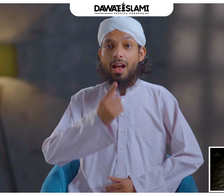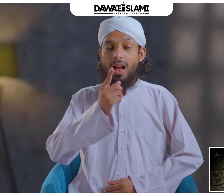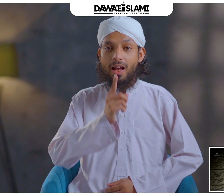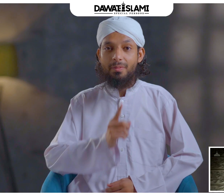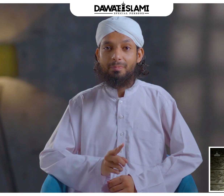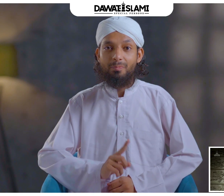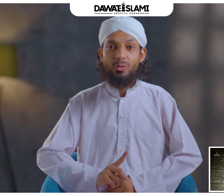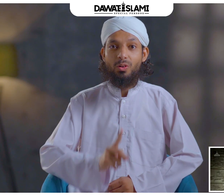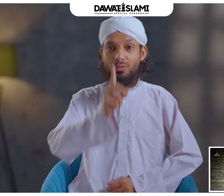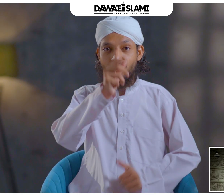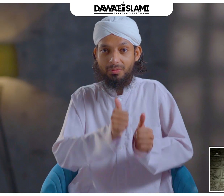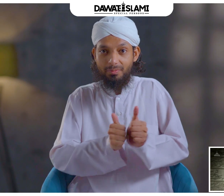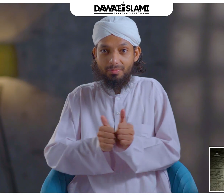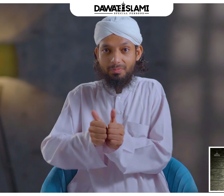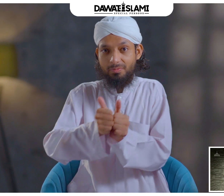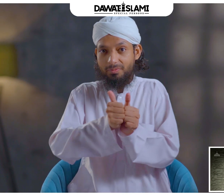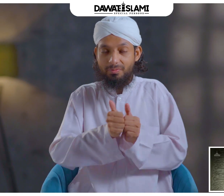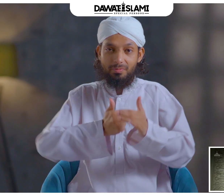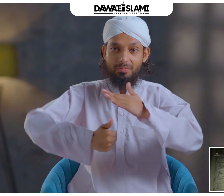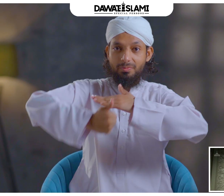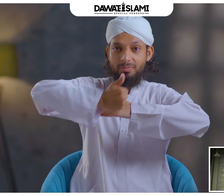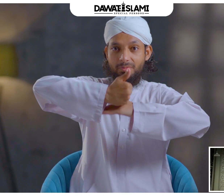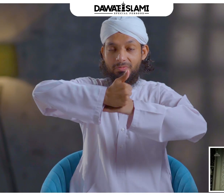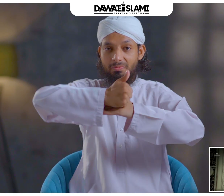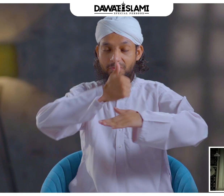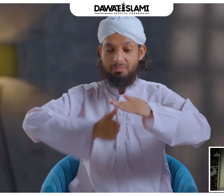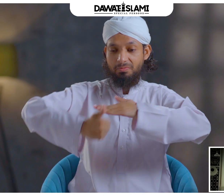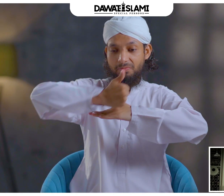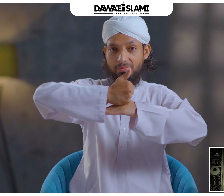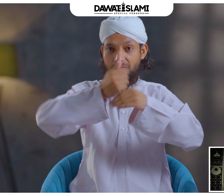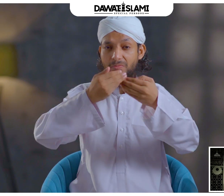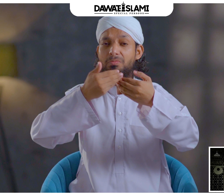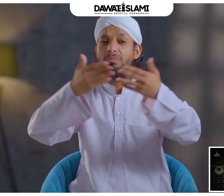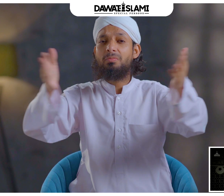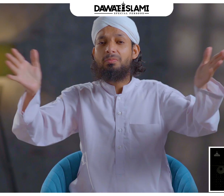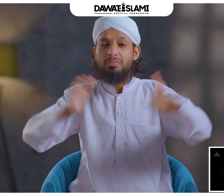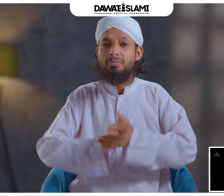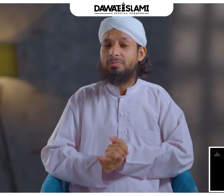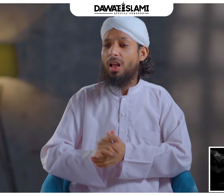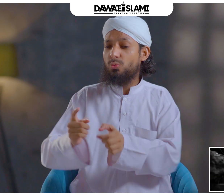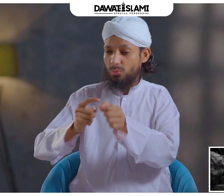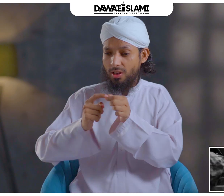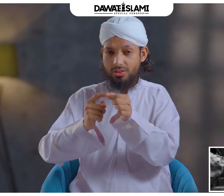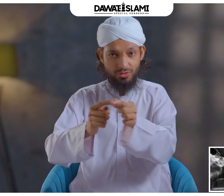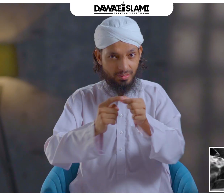امیر المومنین سیدنا فاروق اعظم رضی اللہ تعالیٰ عنہ کا دربار خلافت کھلا ہوا تھا، مقدمات پیش ہو رہے